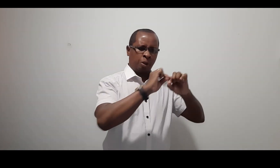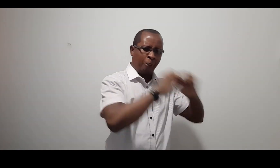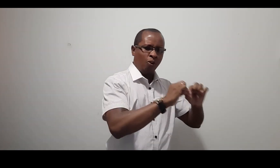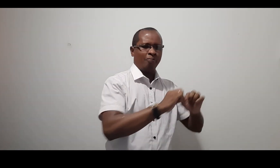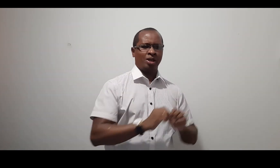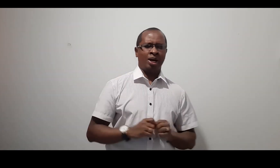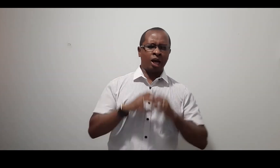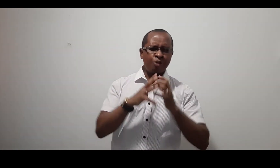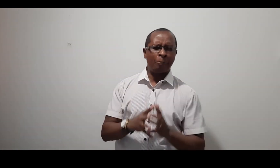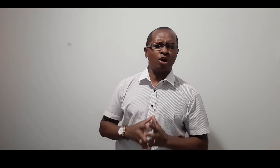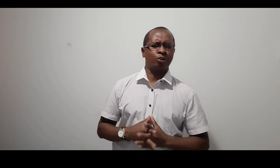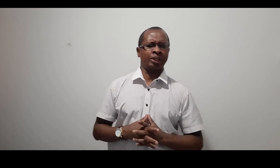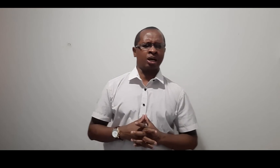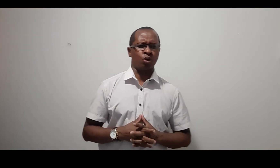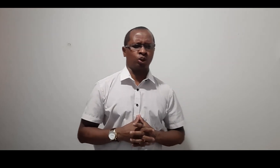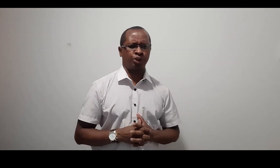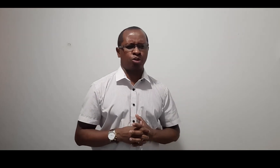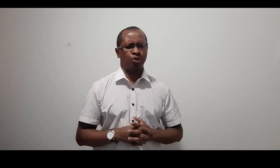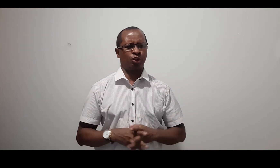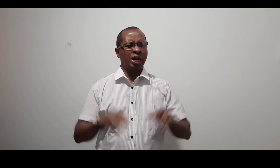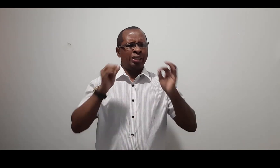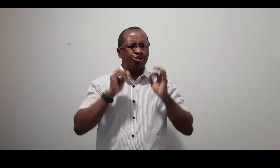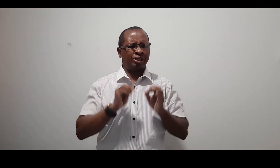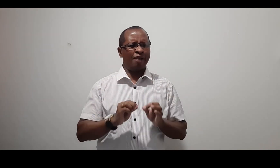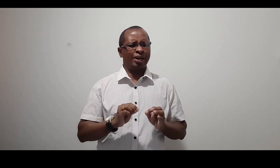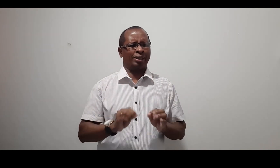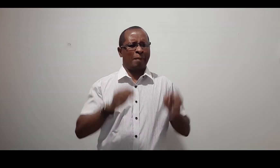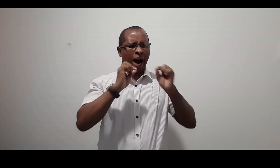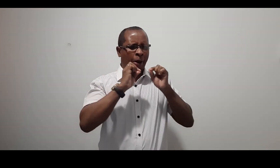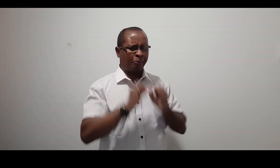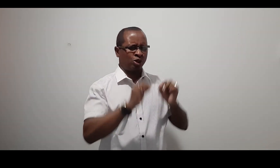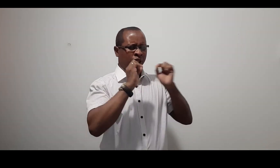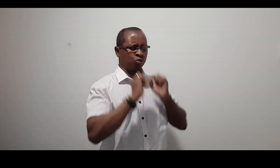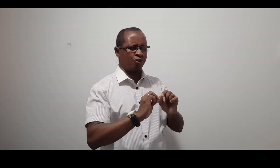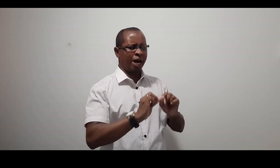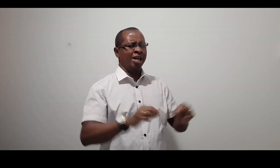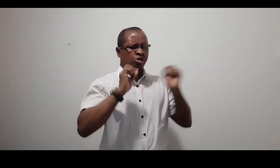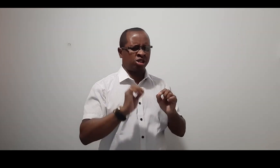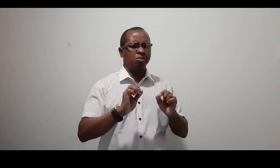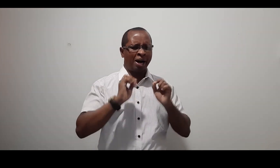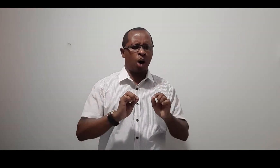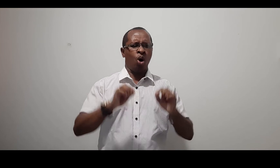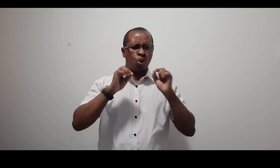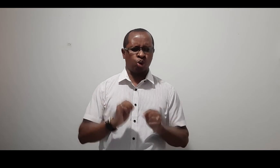otripo nefa paoly amin'ny kritiana voalohany tofa telo minifolo de ny fitiavana dia maharipo sady mora fanahy tsy manao